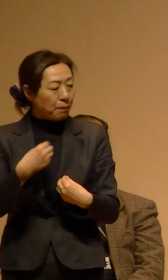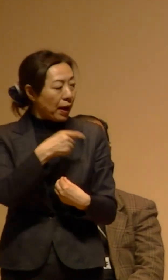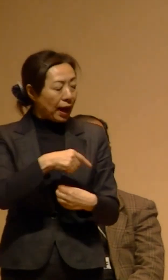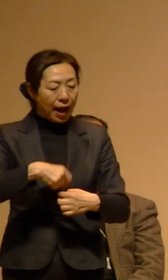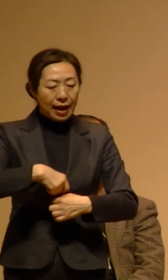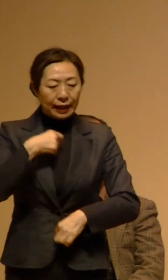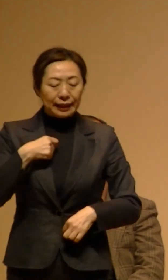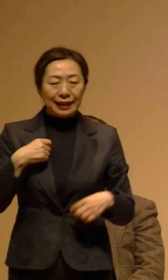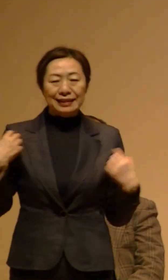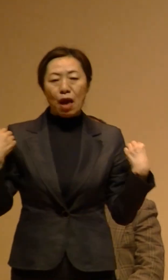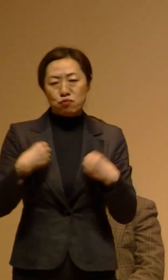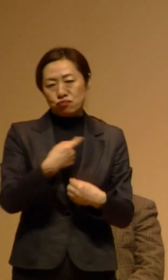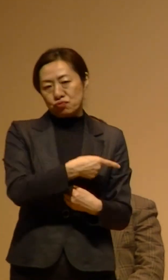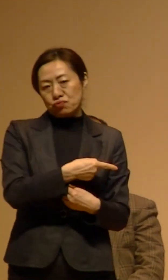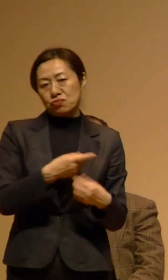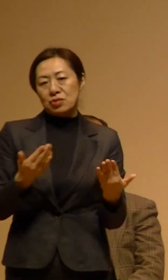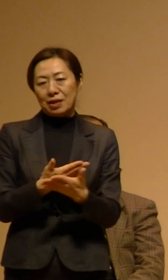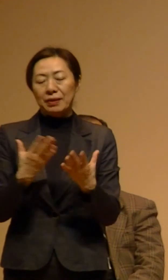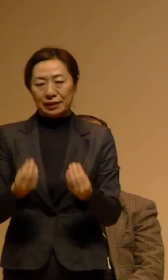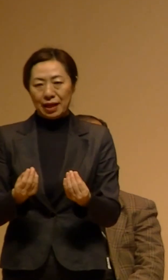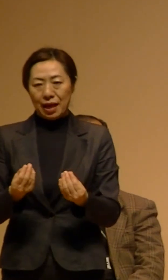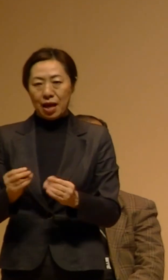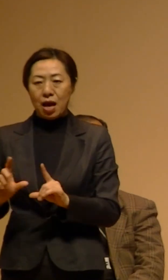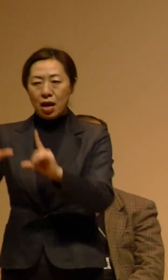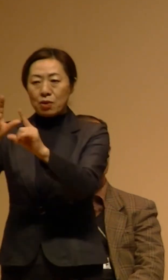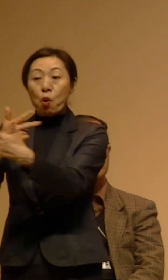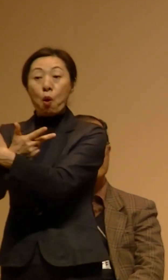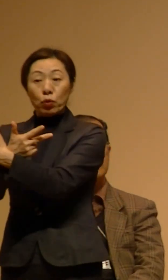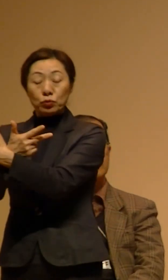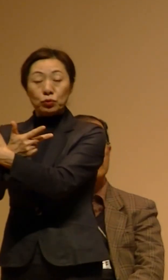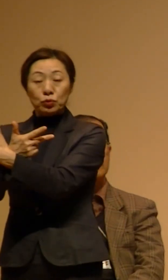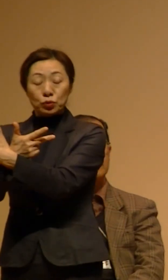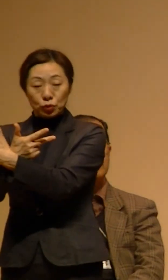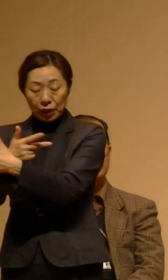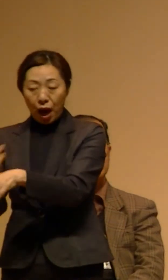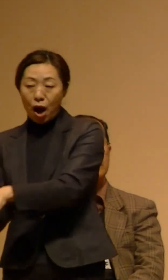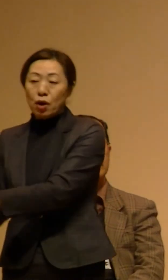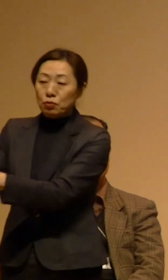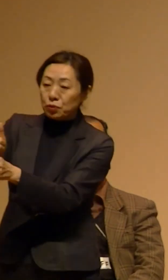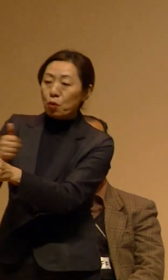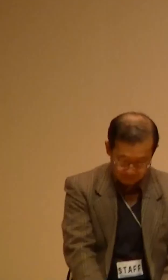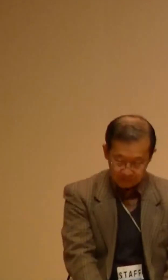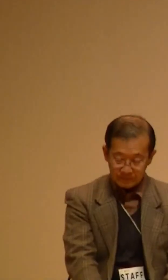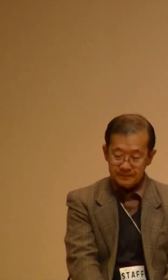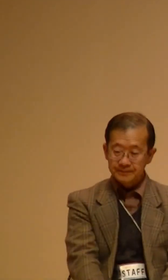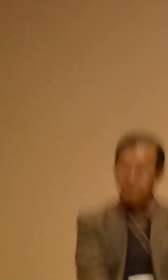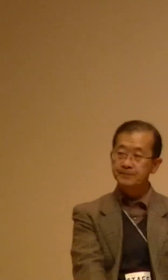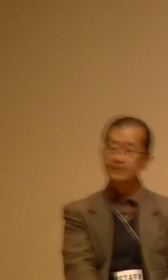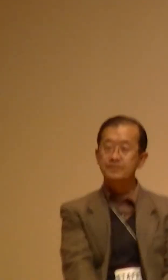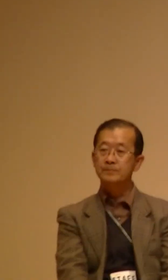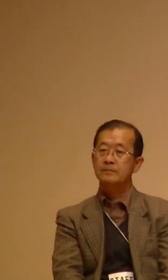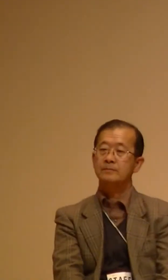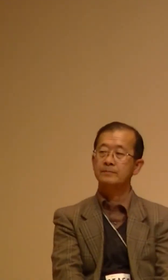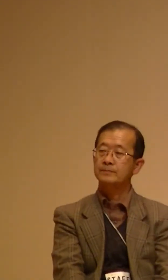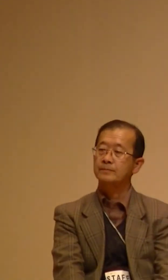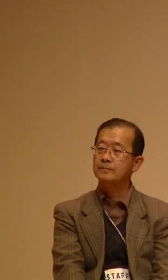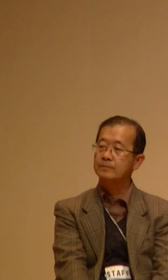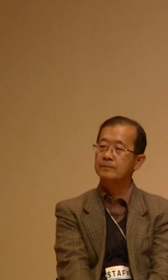りました。東北の復興が終わるまでこのジャンパーが私の制服でございます。 あの日